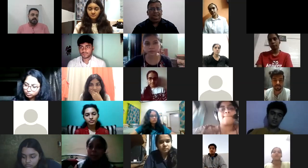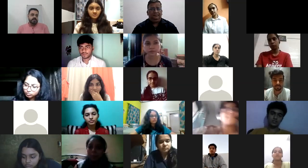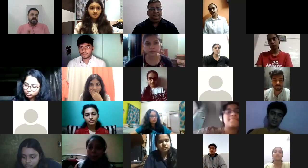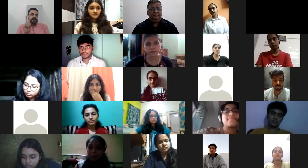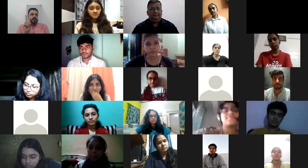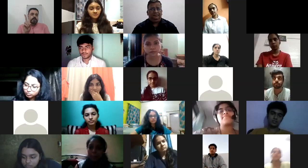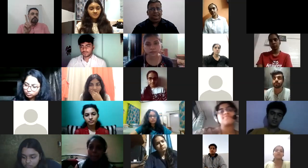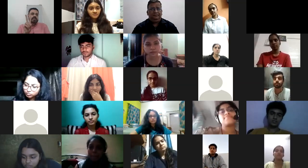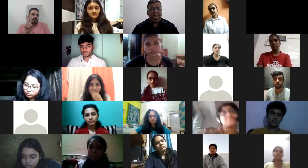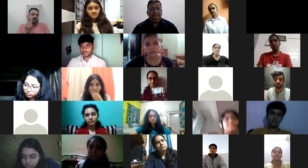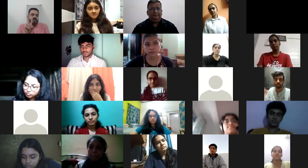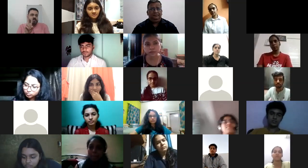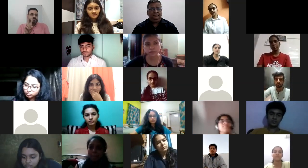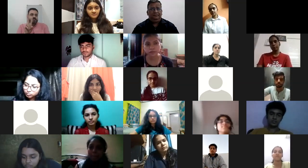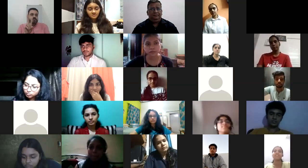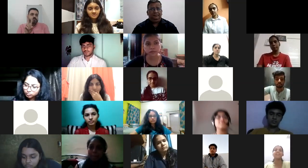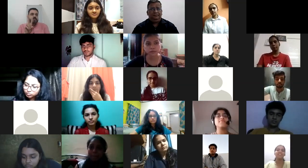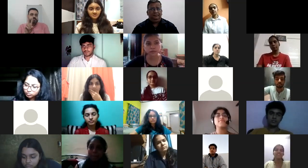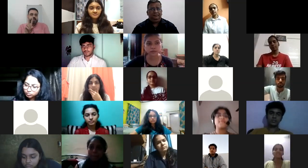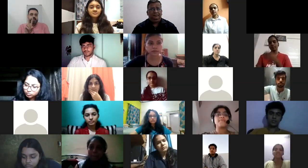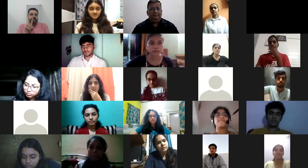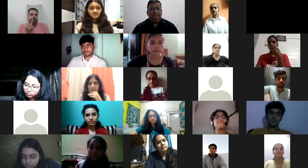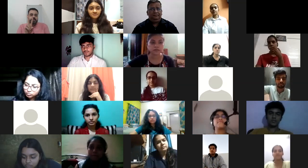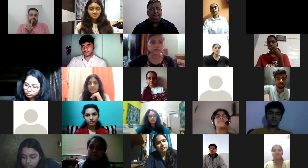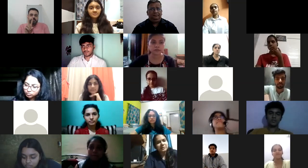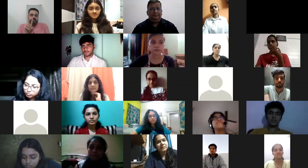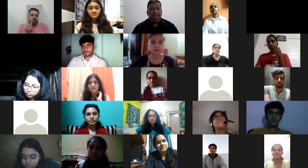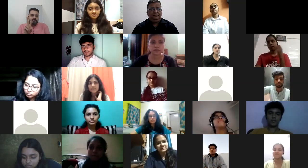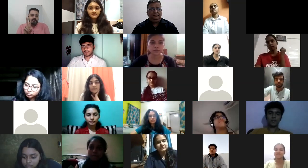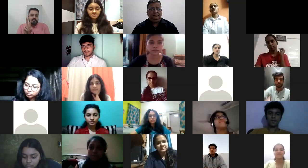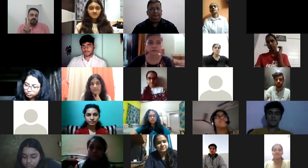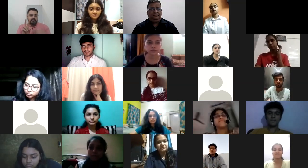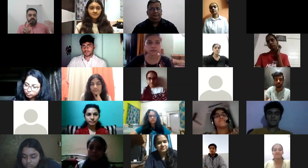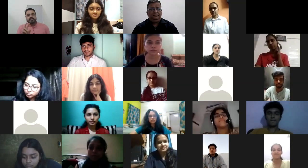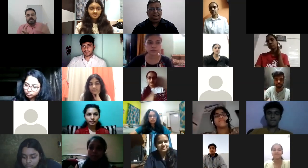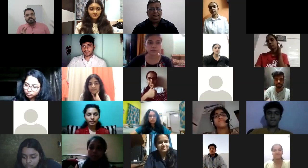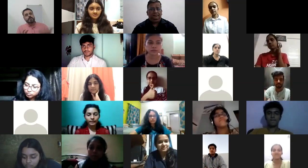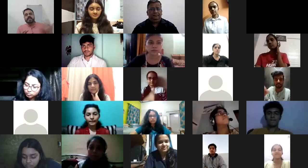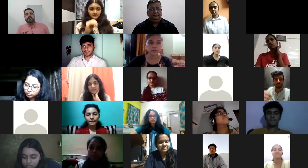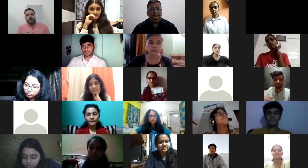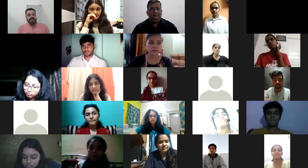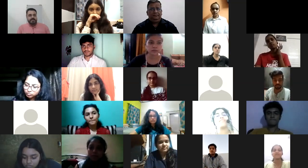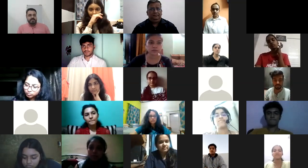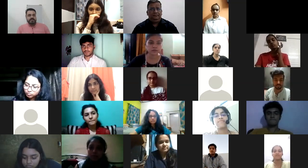आप ये बोले तो वो वी तो नहीं समझेगा, वो दो ही समझेगा, है ना, isn't it? So it is purely in the context, है